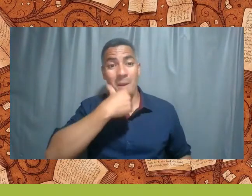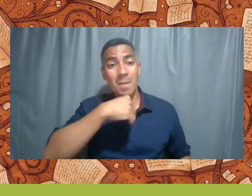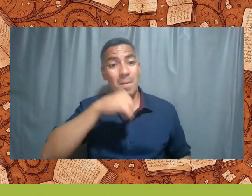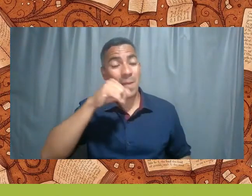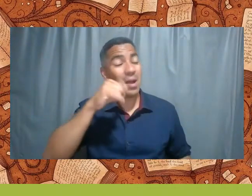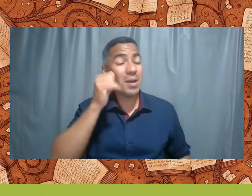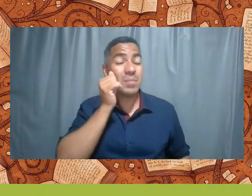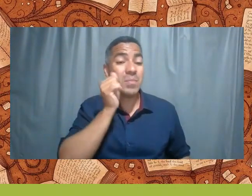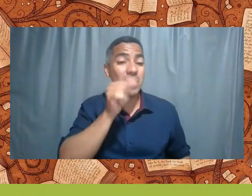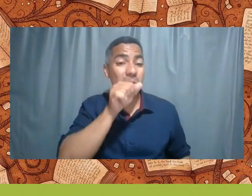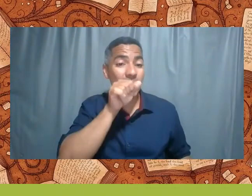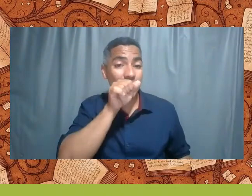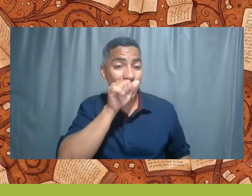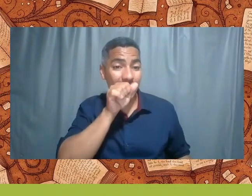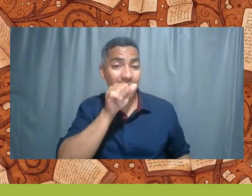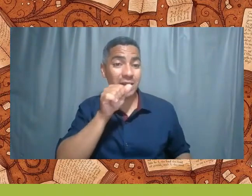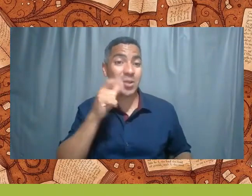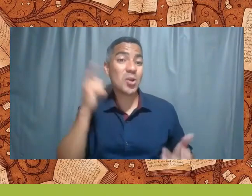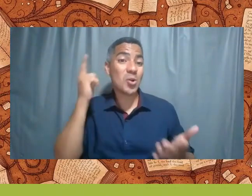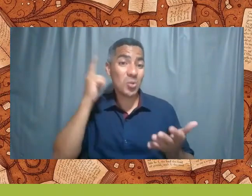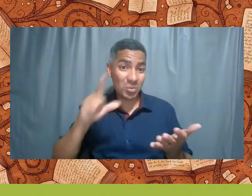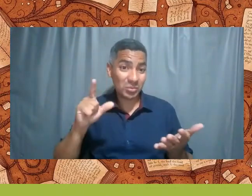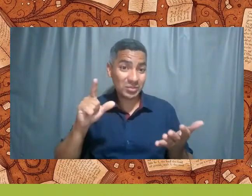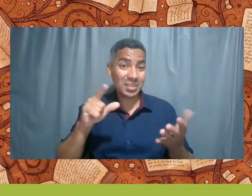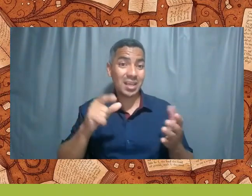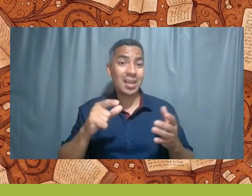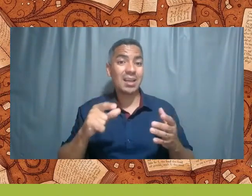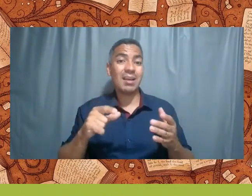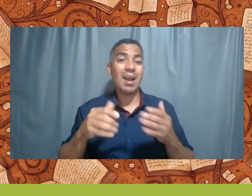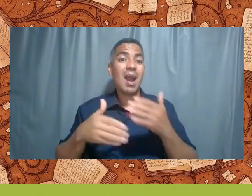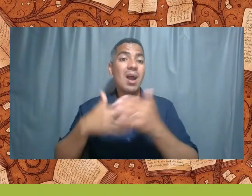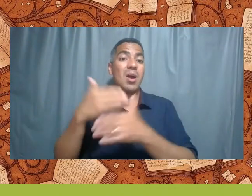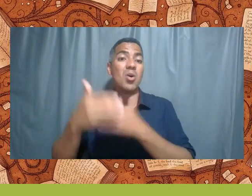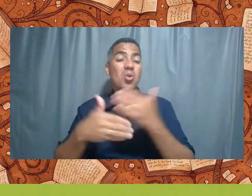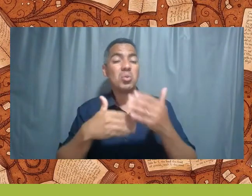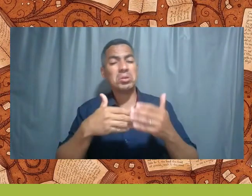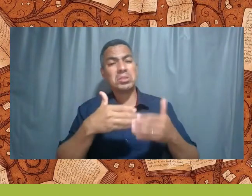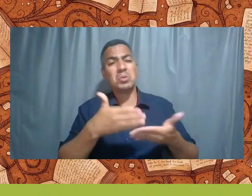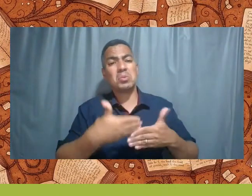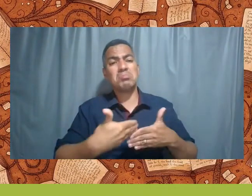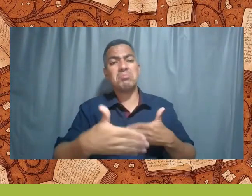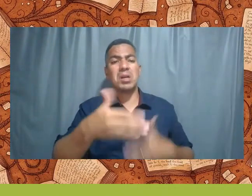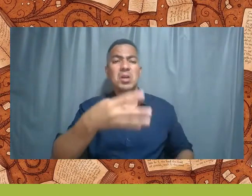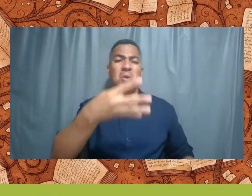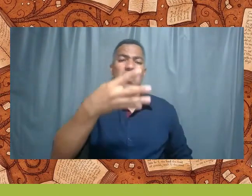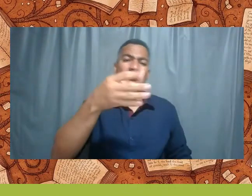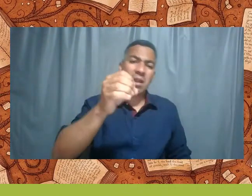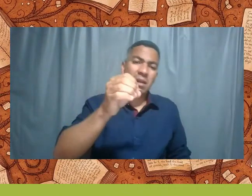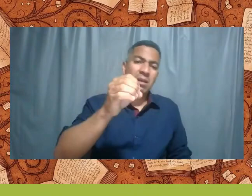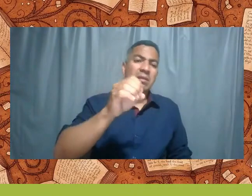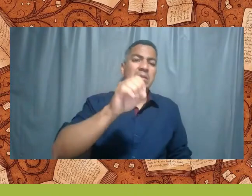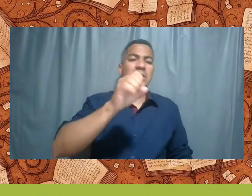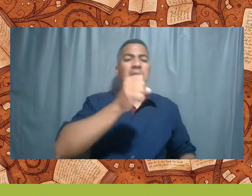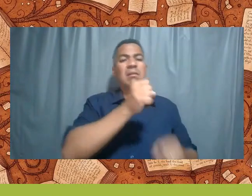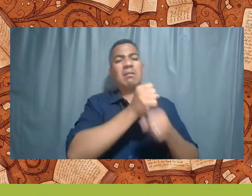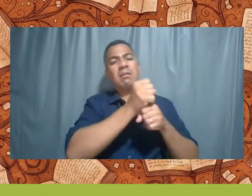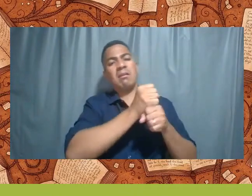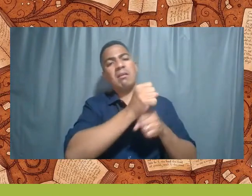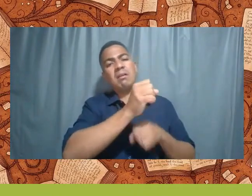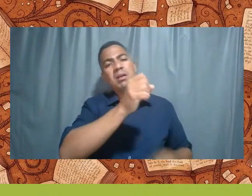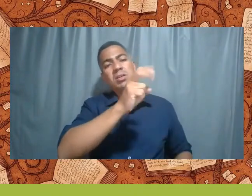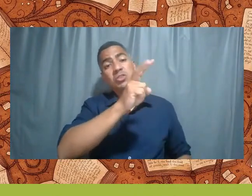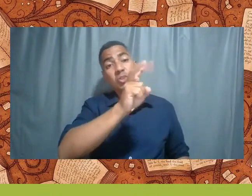criação das pílulas anticoncepcionais no final dos anos 40 e no começo dos anos 50 revolucionou a